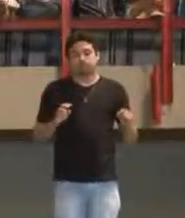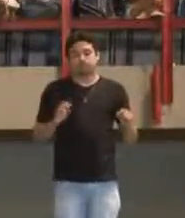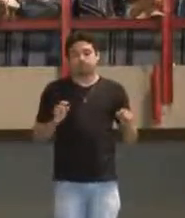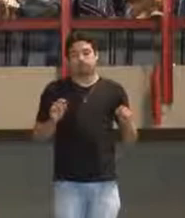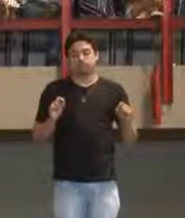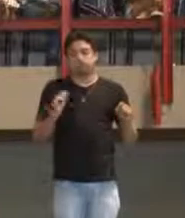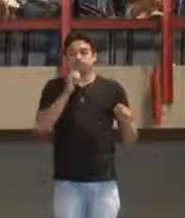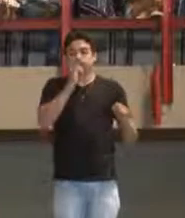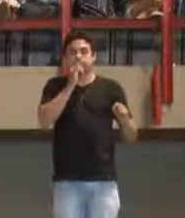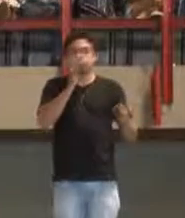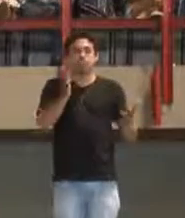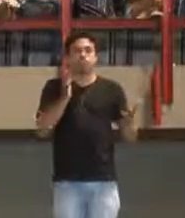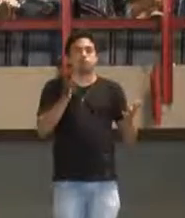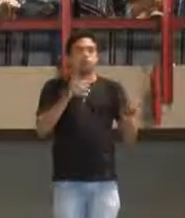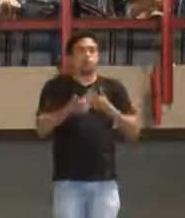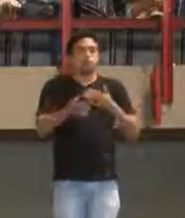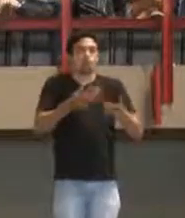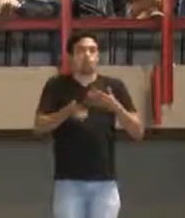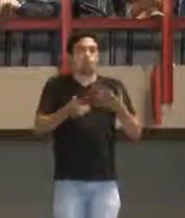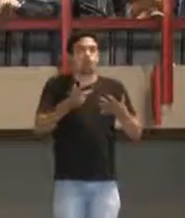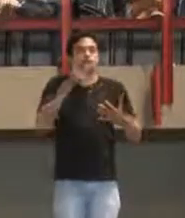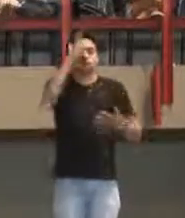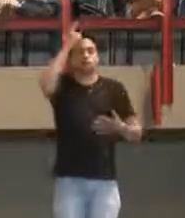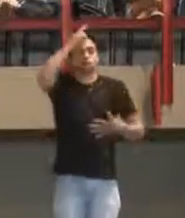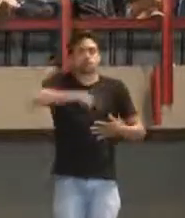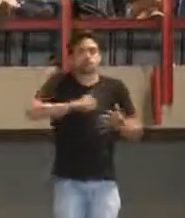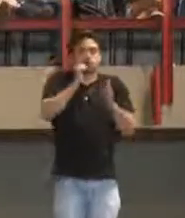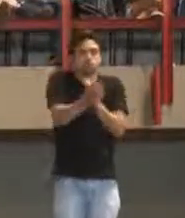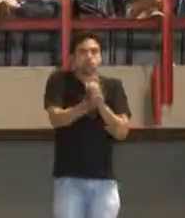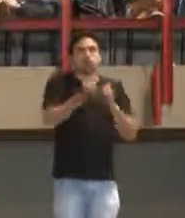Não é qualquer atleta que corre uma maratona,